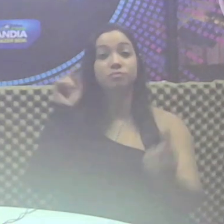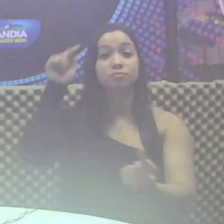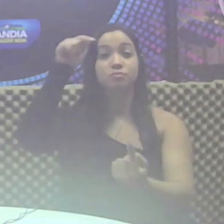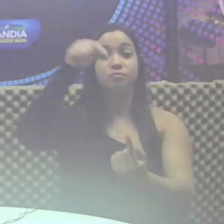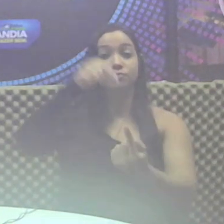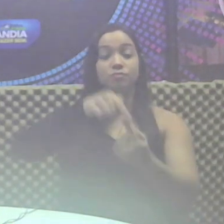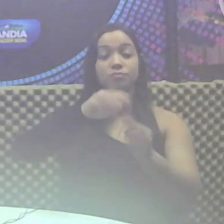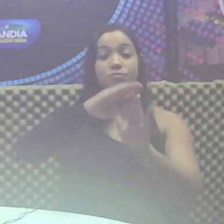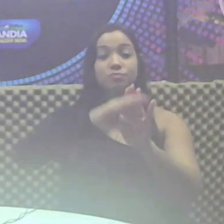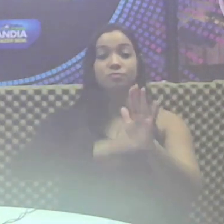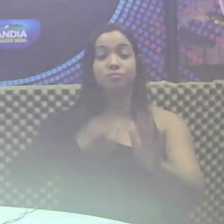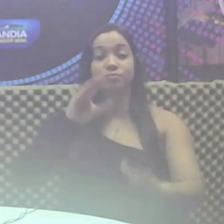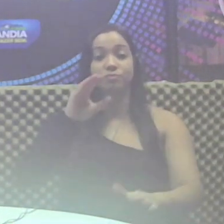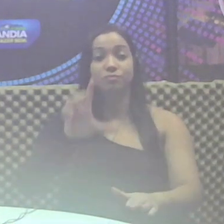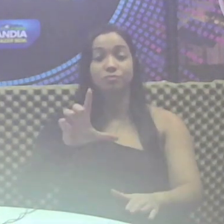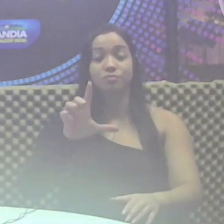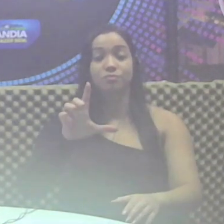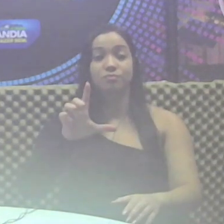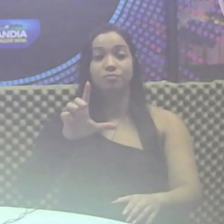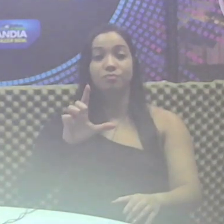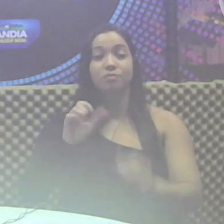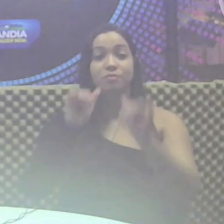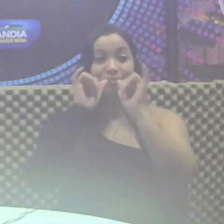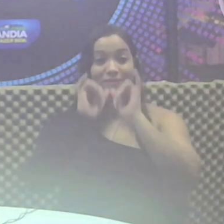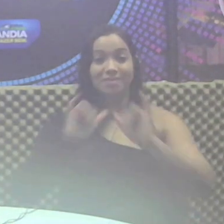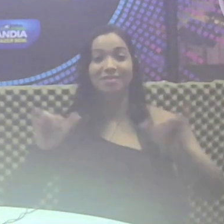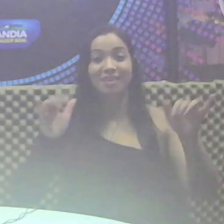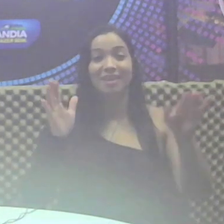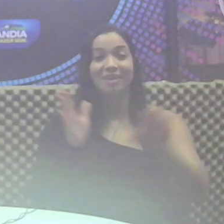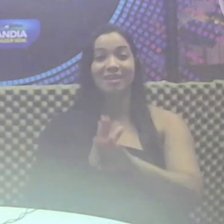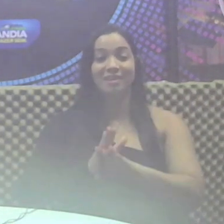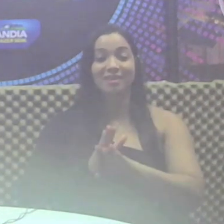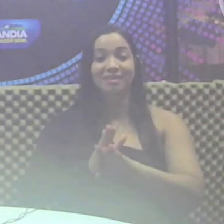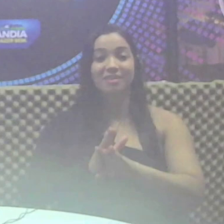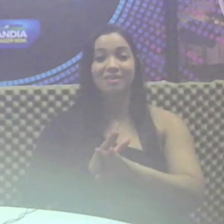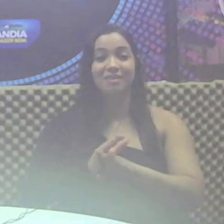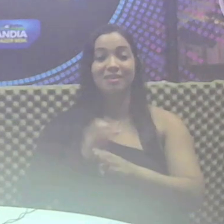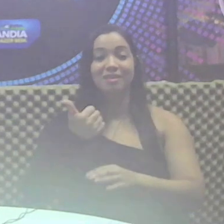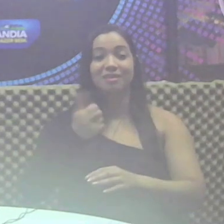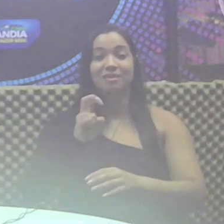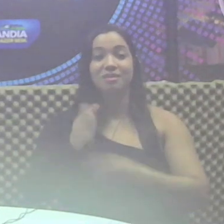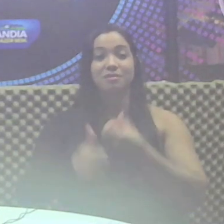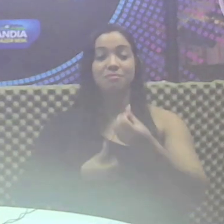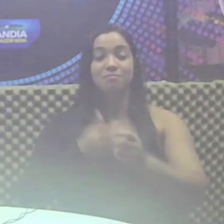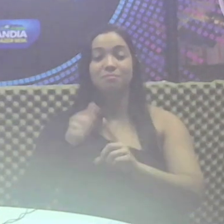de classificação dos habilitados seja divulgada até a segunda quinzena de maio.